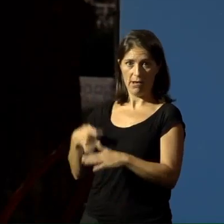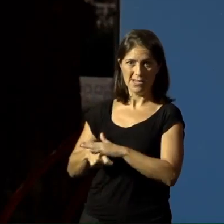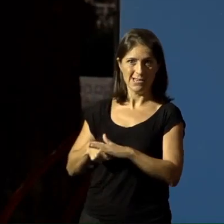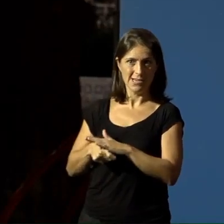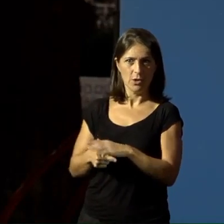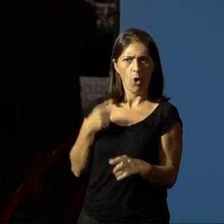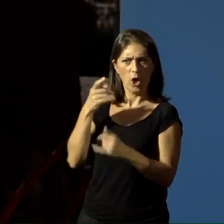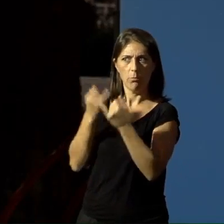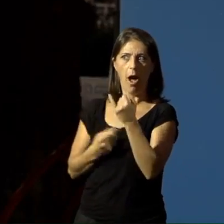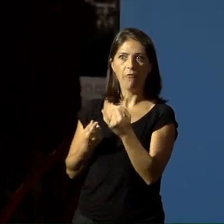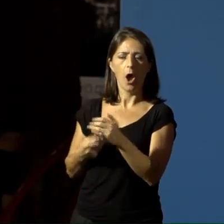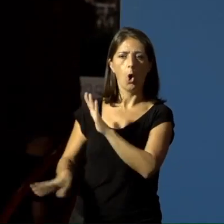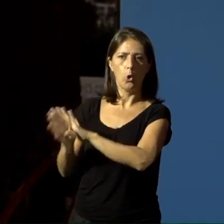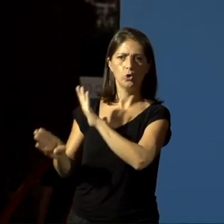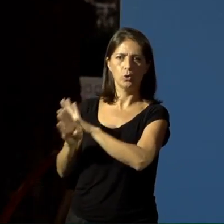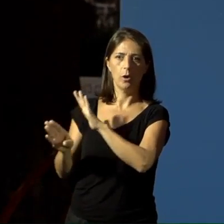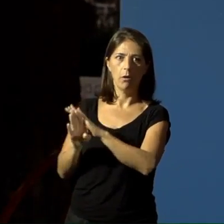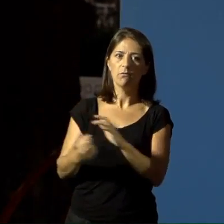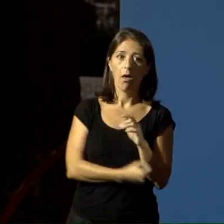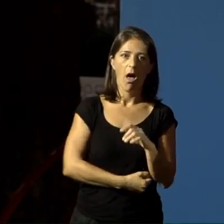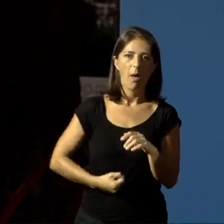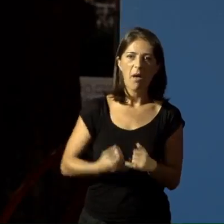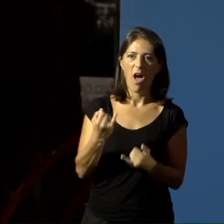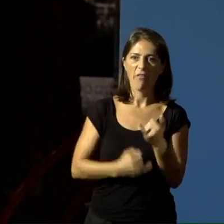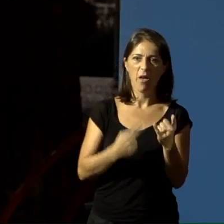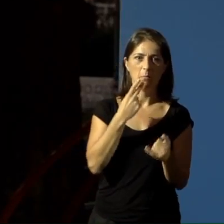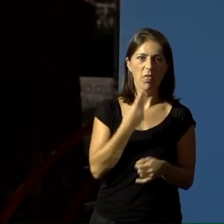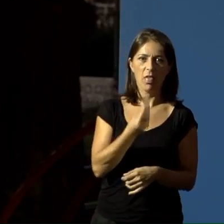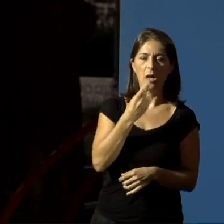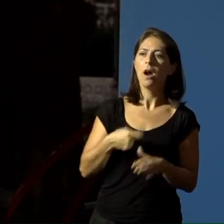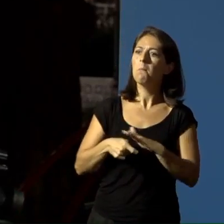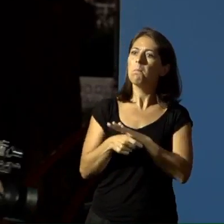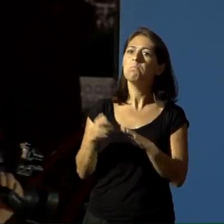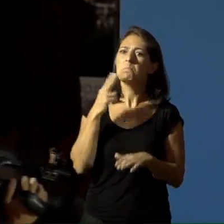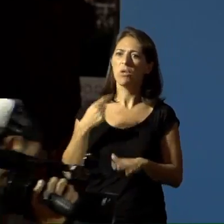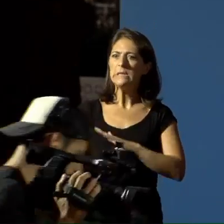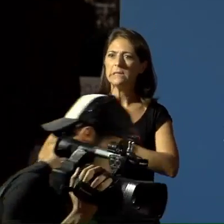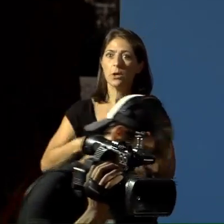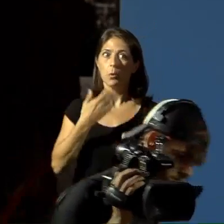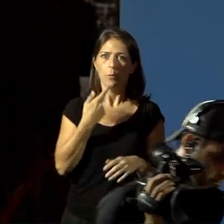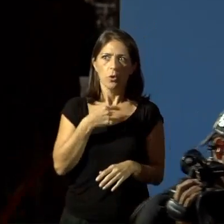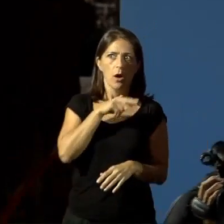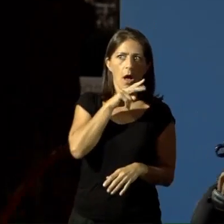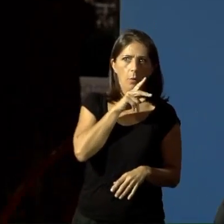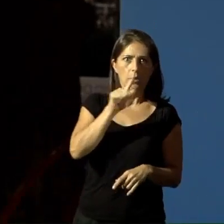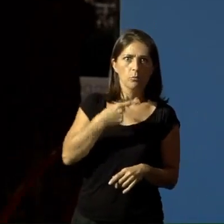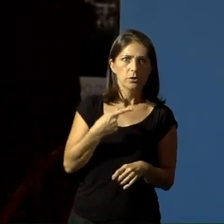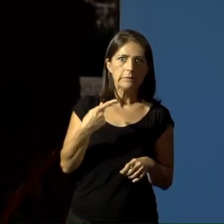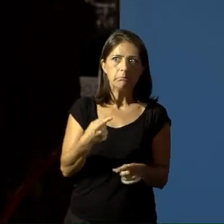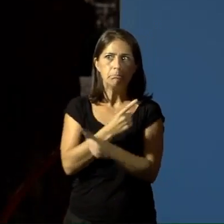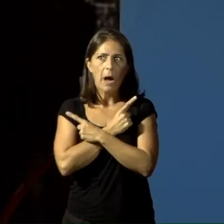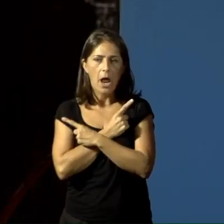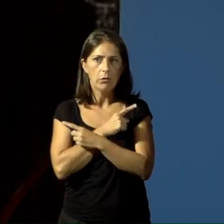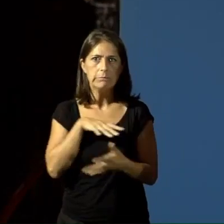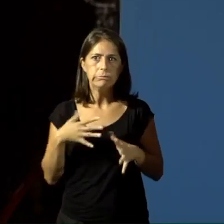perpetuarse. A fame tamén almorza medo, o medo ameaza. Se falo terei desemprego. Quen traballa